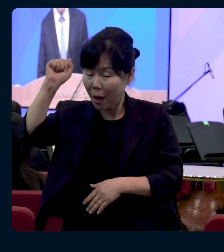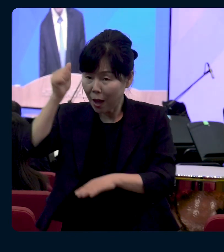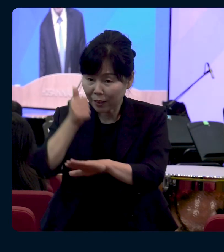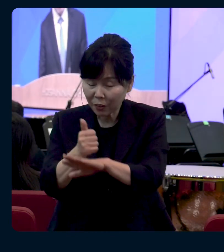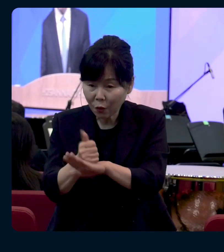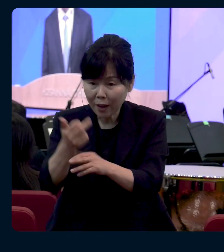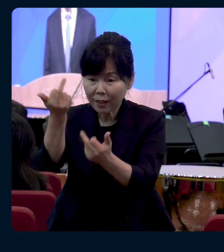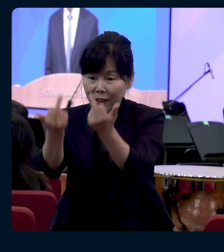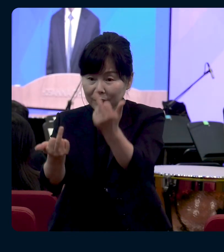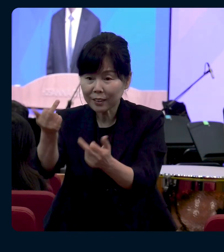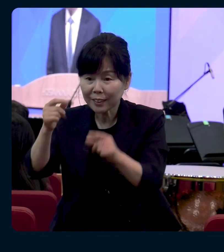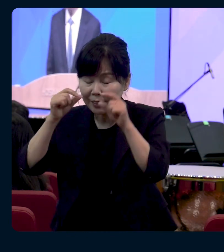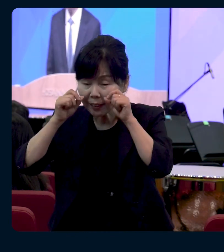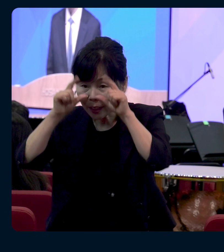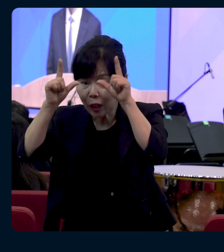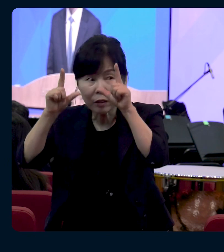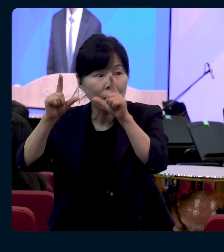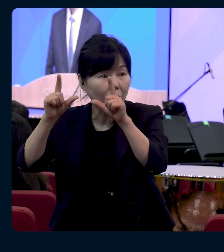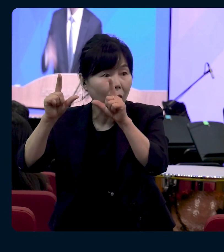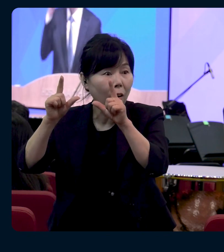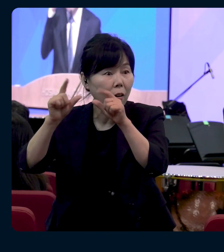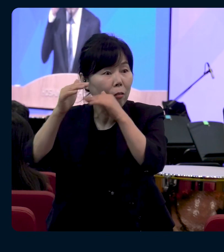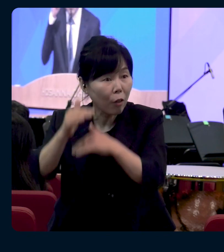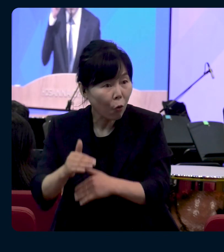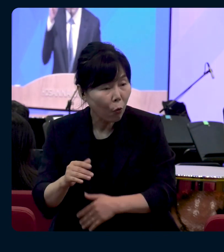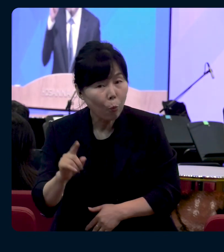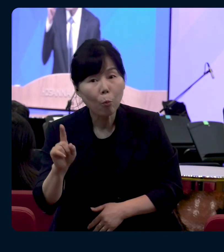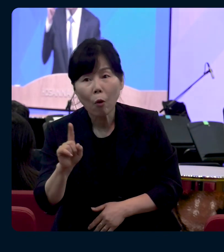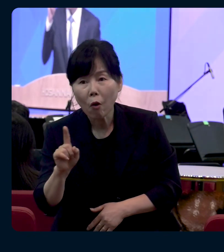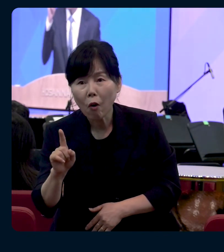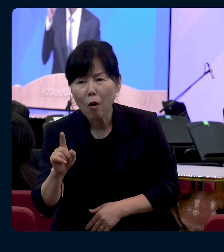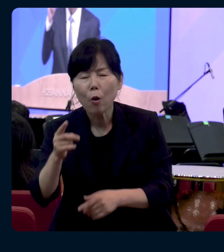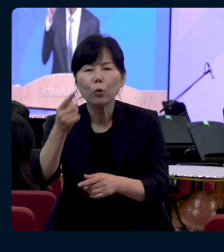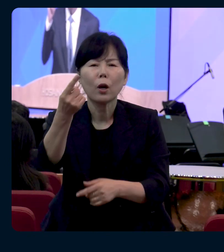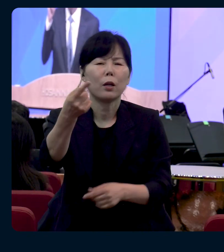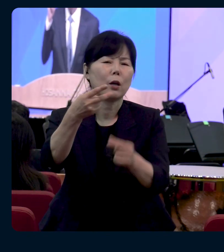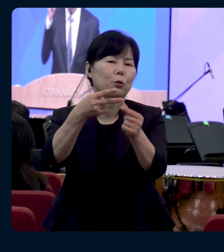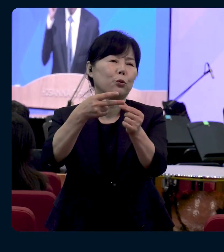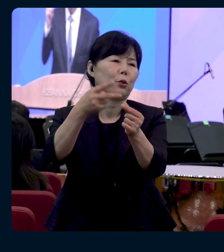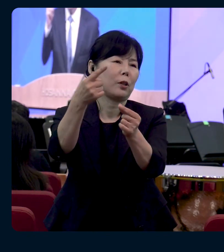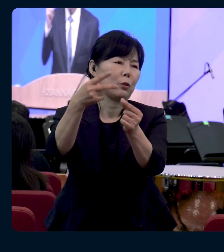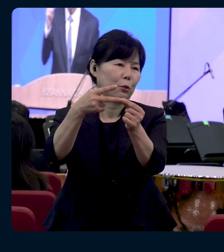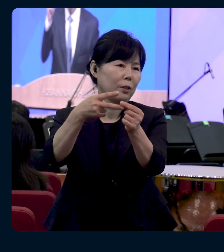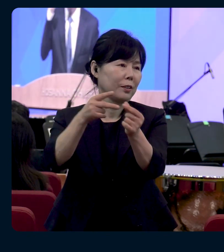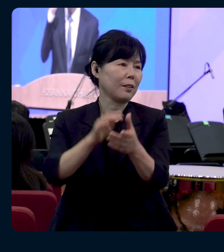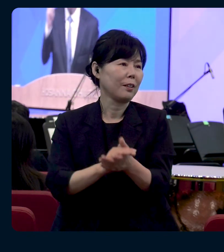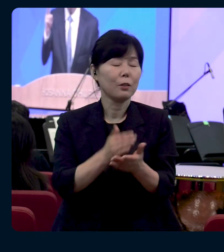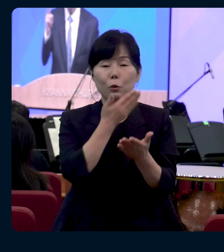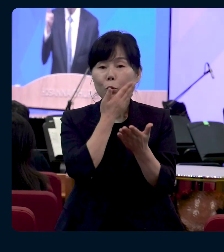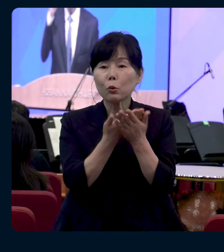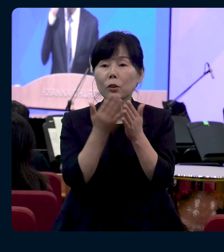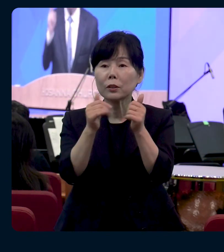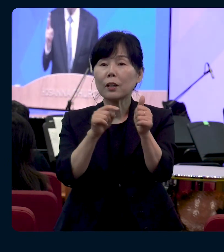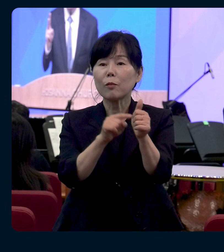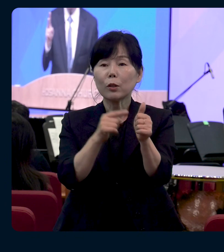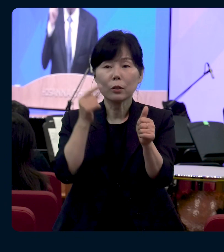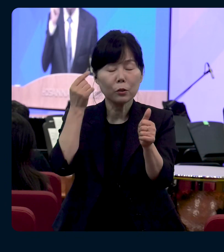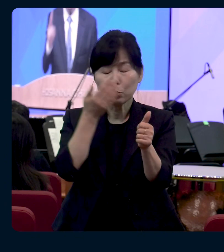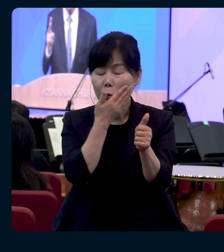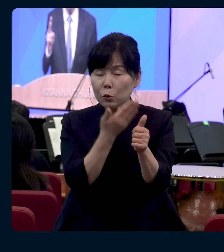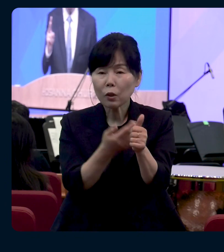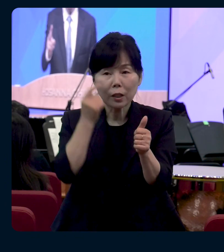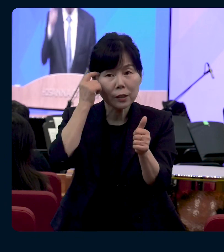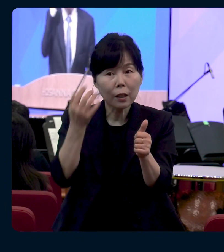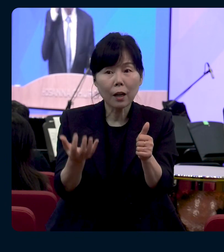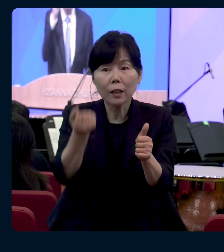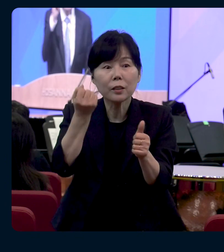요셉의 형제들이 깨닫게 되는 그 메시지를 통해서 본다면 두 가지입니다. 소중한 사람을 소중하게 구체적으로